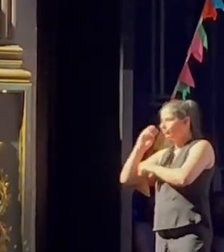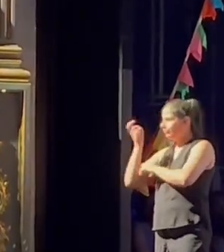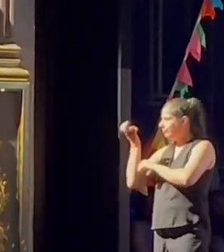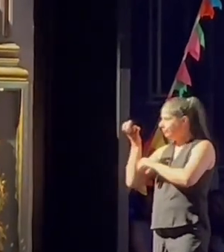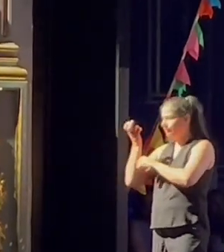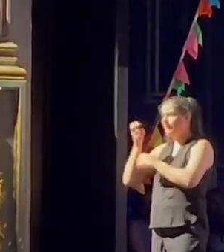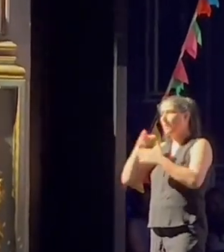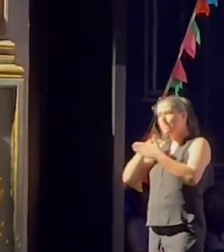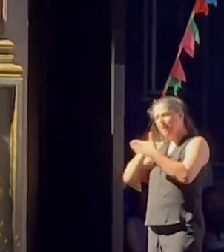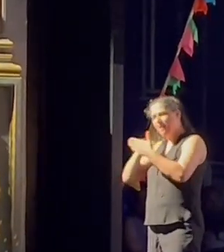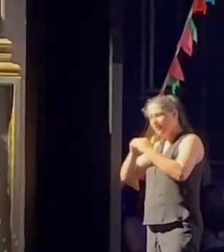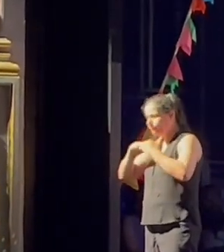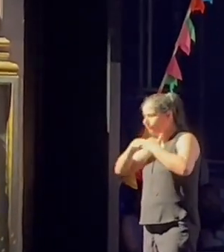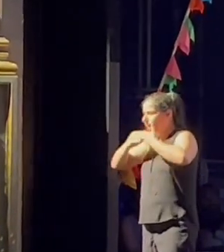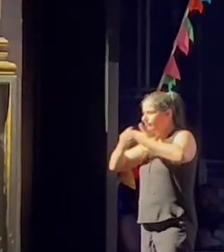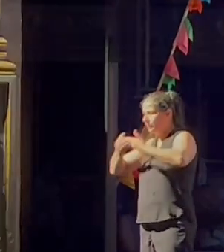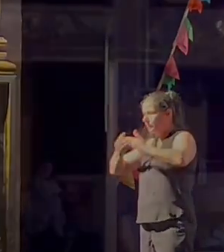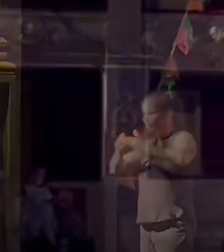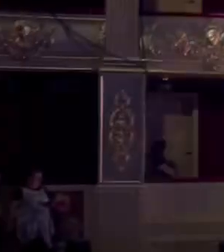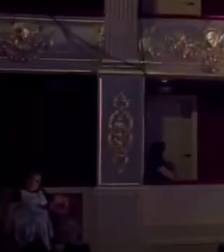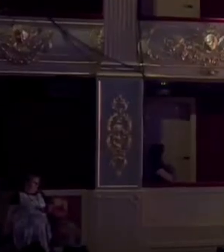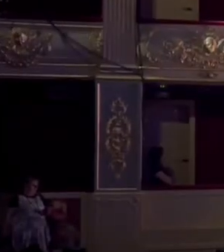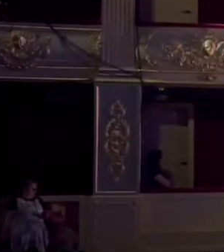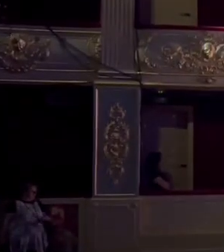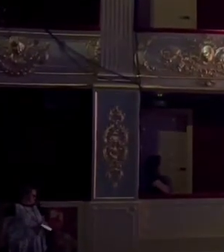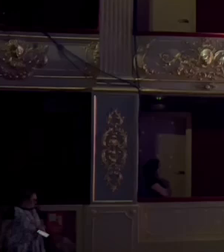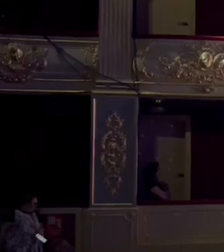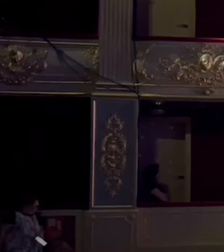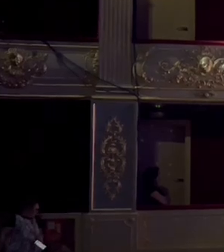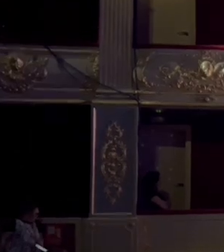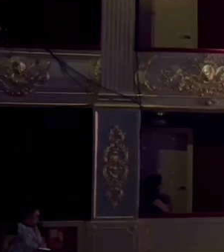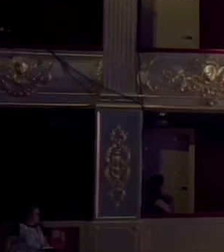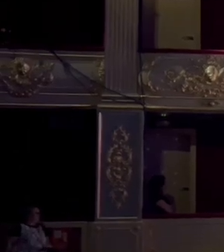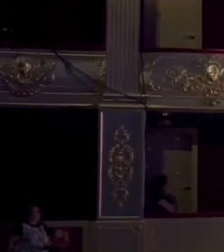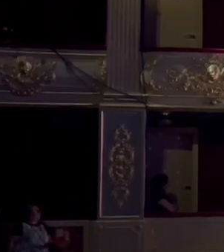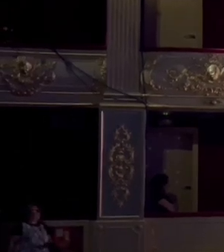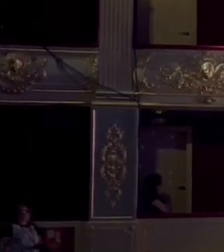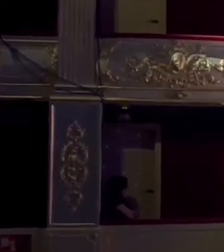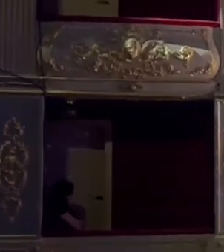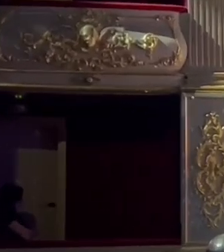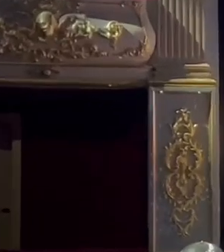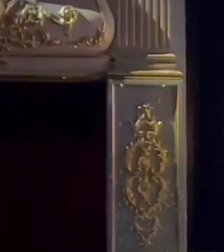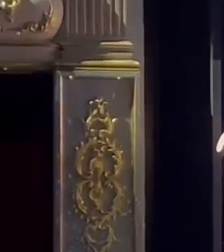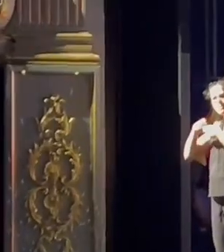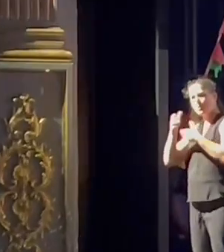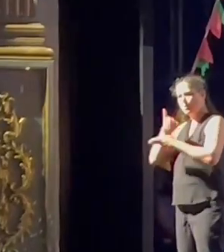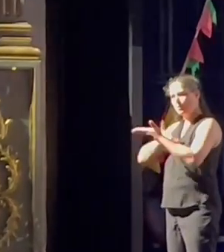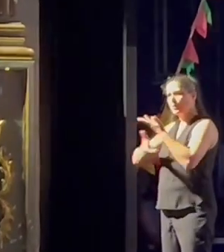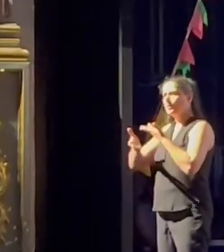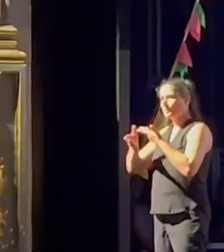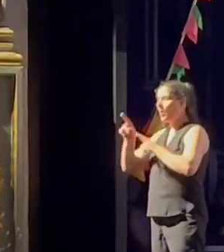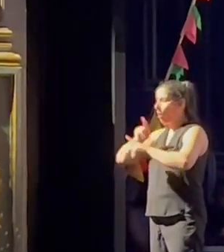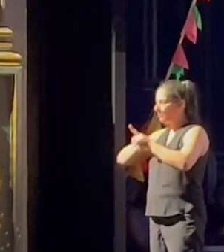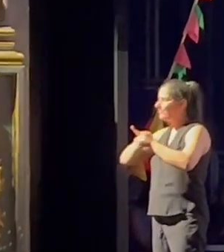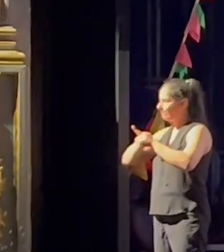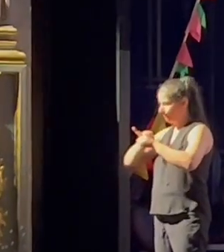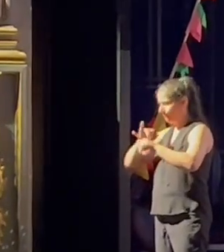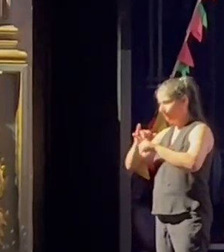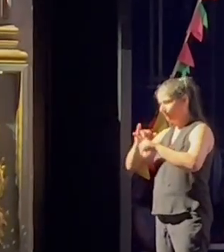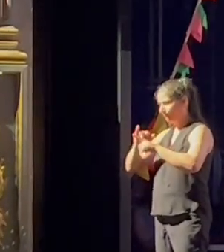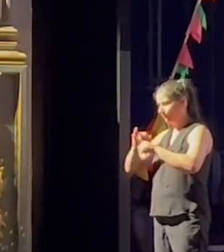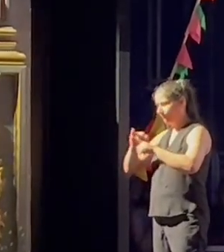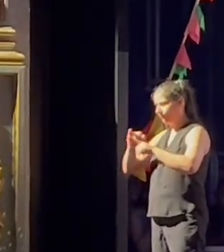impedimento para las personas con discapacidad otro claro ejemplo de implicación con la sociedad que le rodea y los problemas que esta padece es el de las